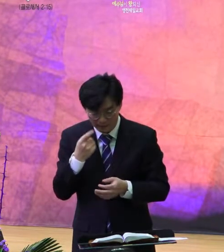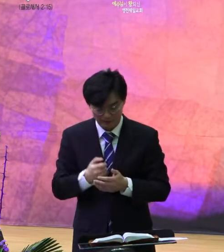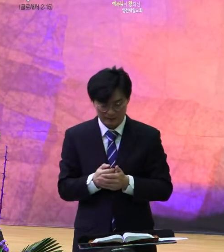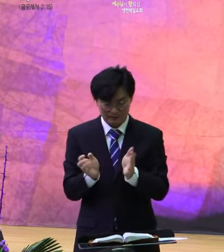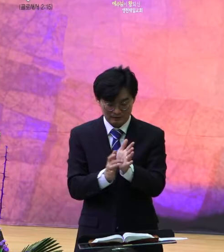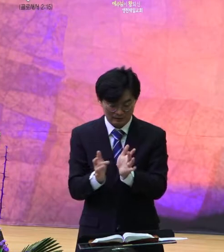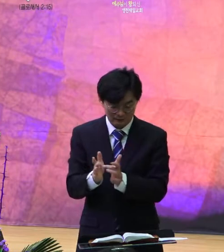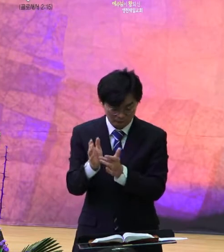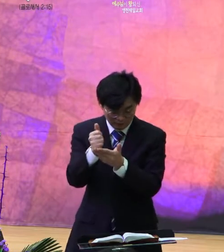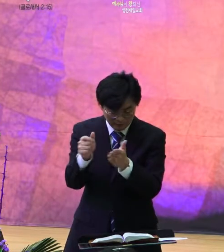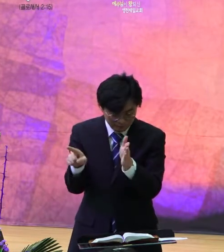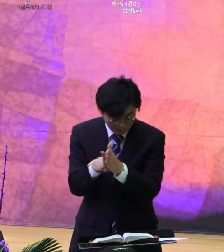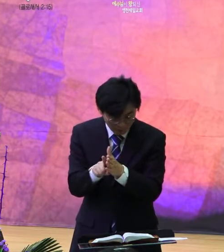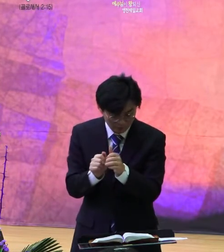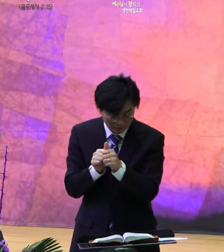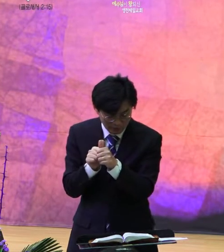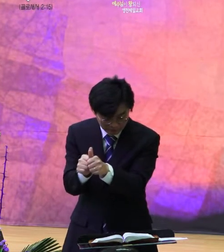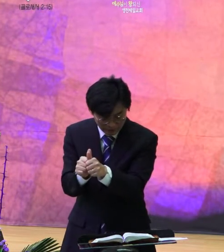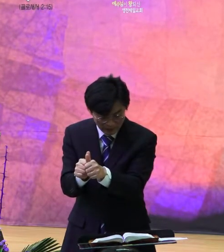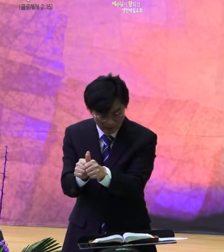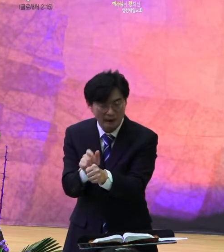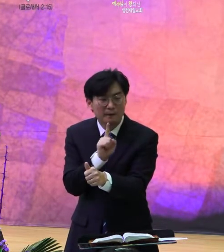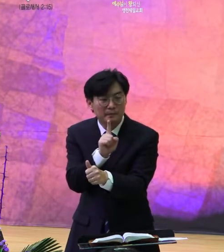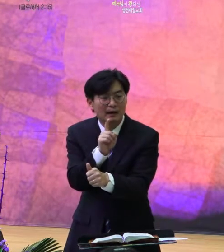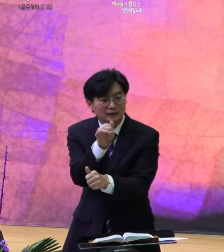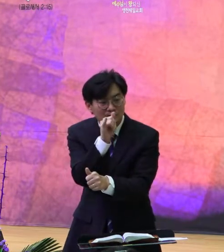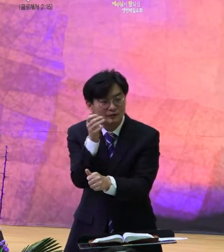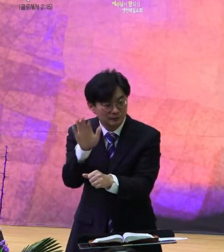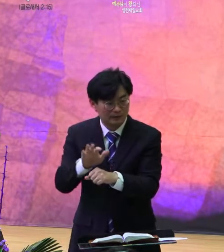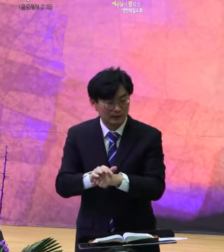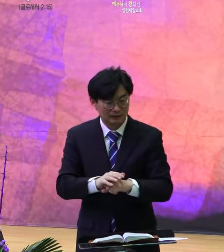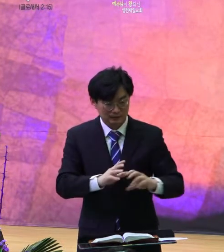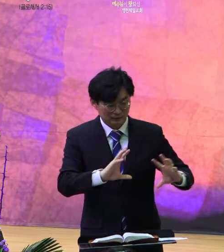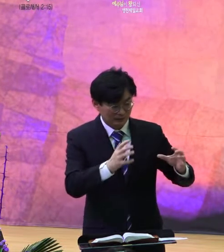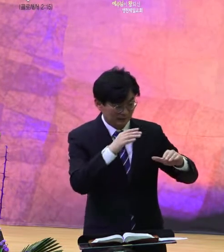주변에도 세상의 화려함이 우리에게 손짓합니다.